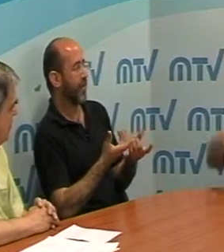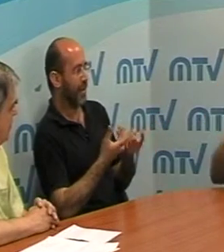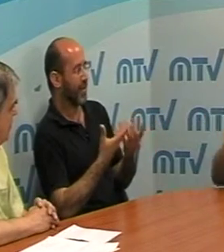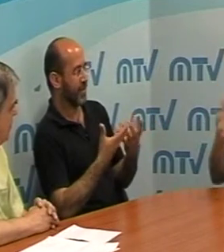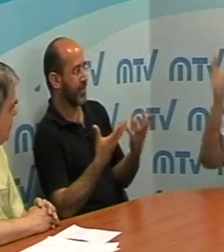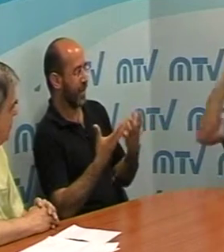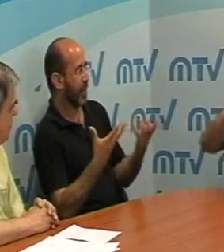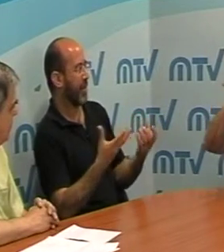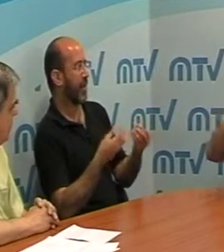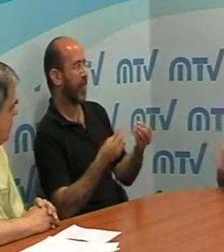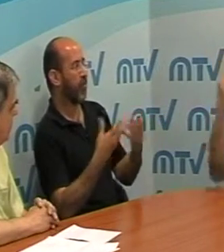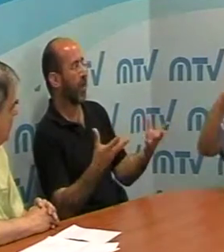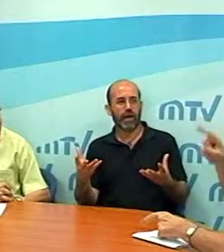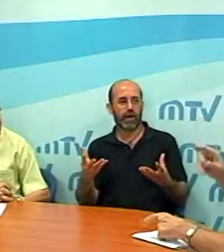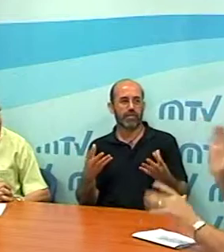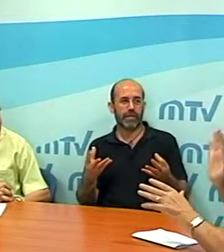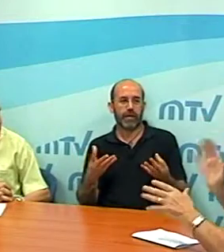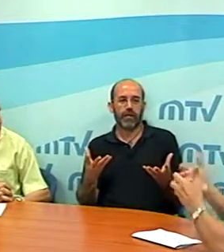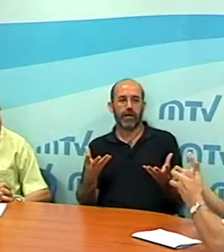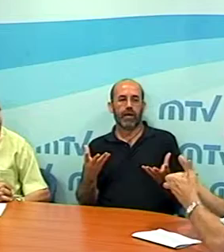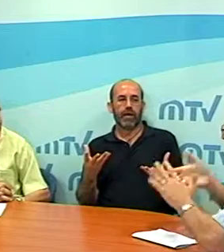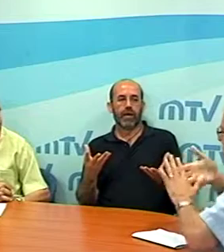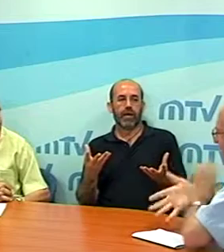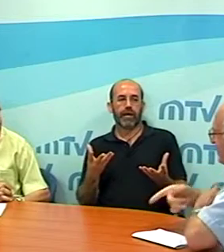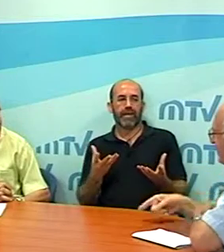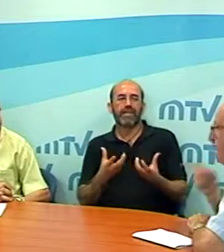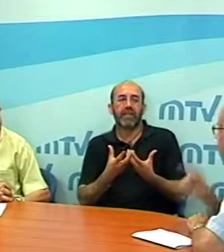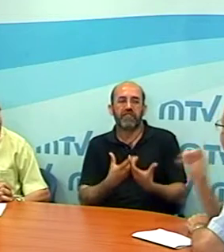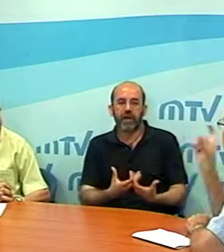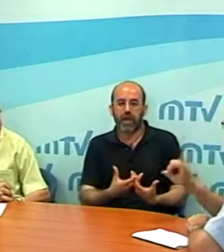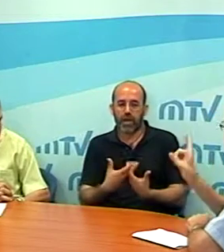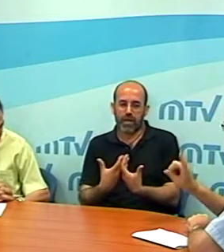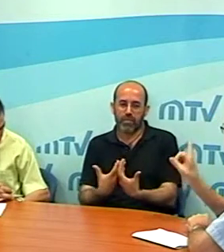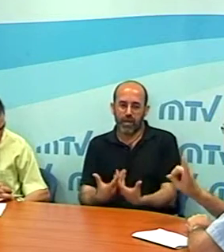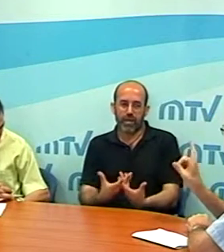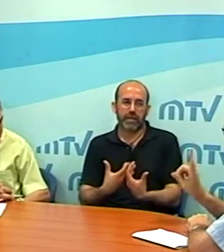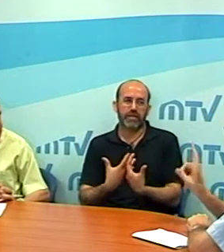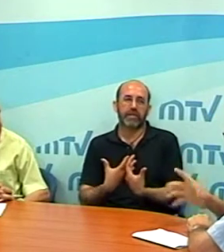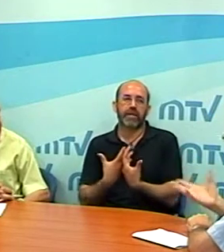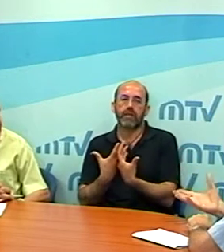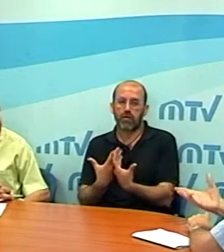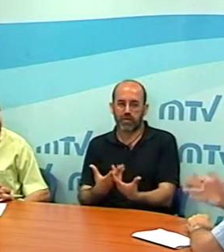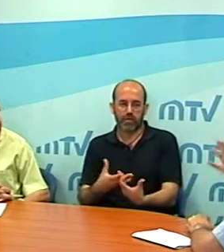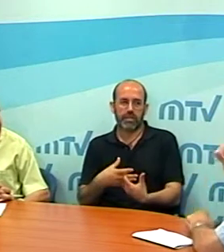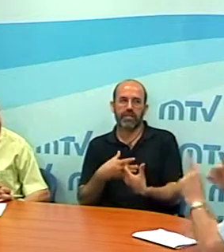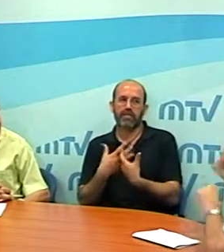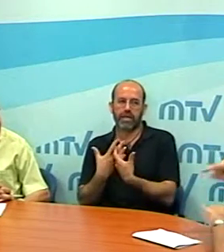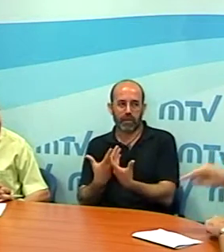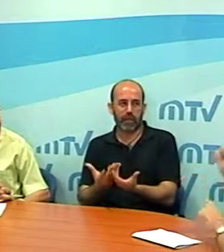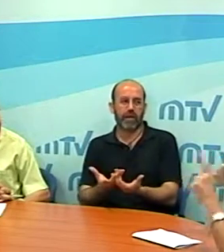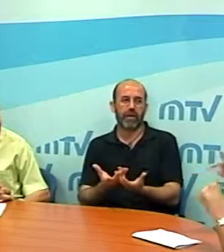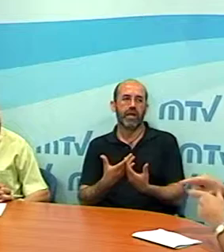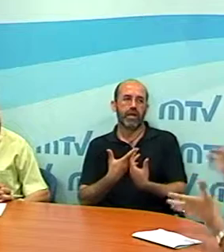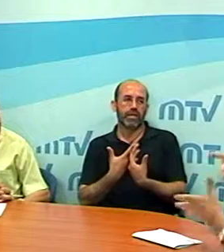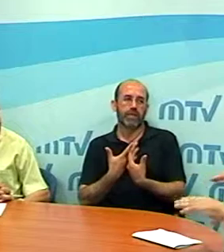¿no? Ven Real Madrid, que el fútbol ha ganado, sí, pero ¿qué significa Real Madrid? ¿Qué significa ese concepto? ¿Qué significa